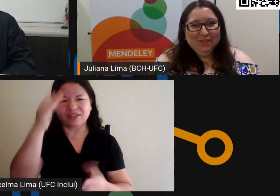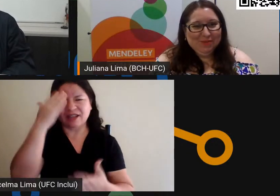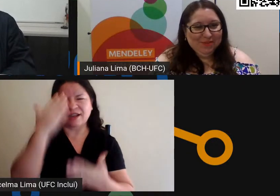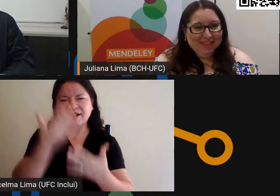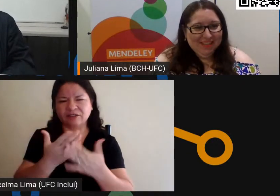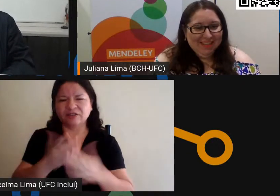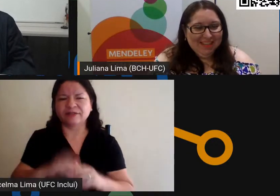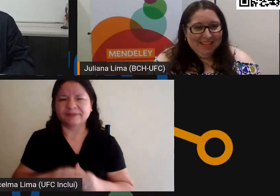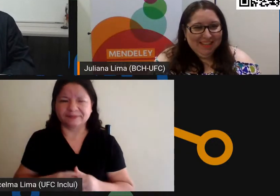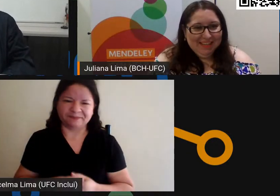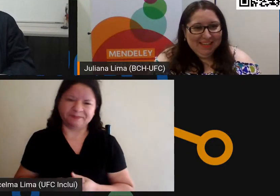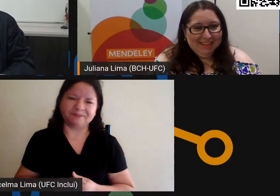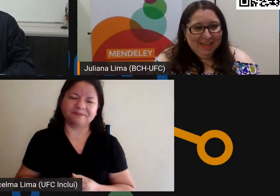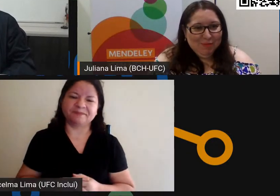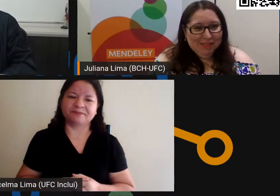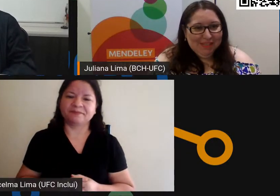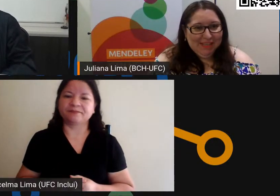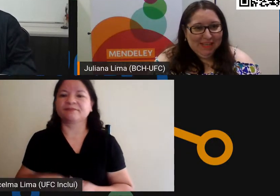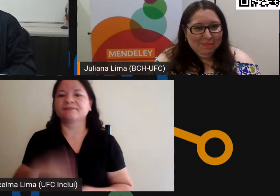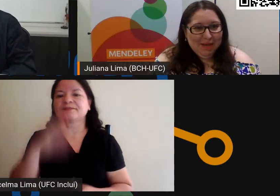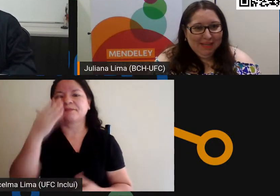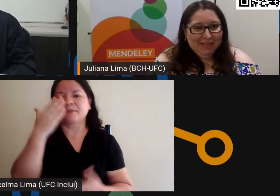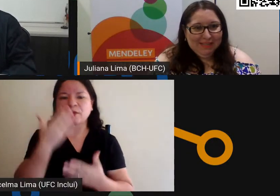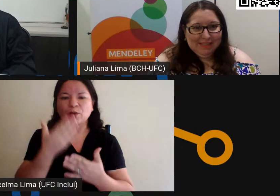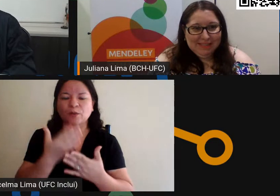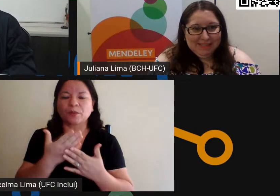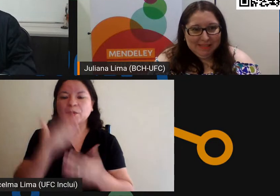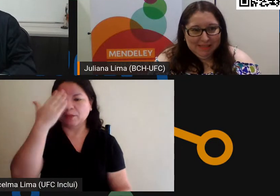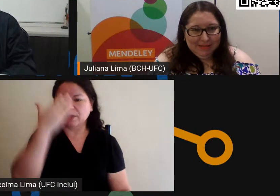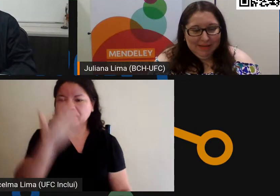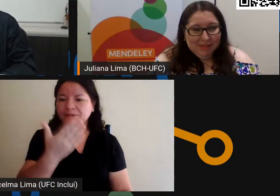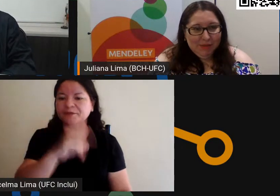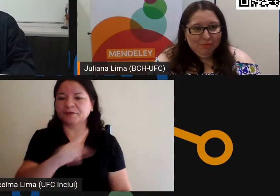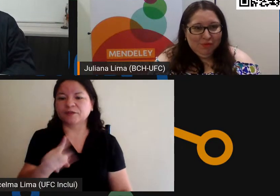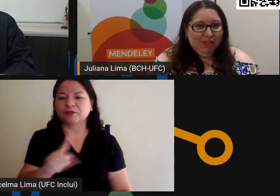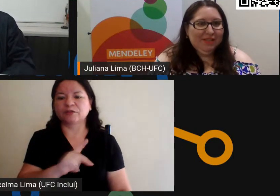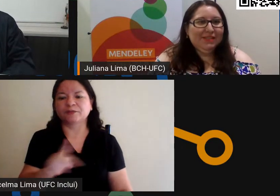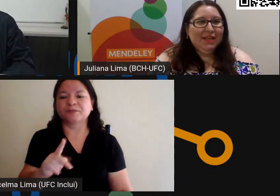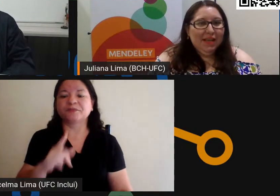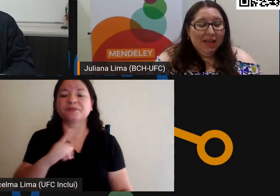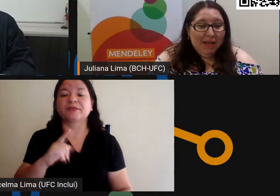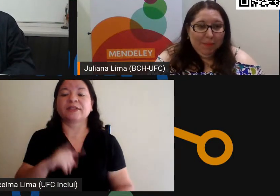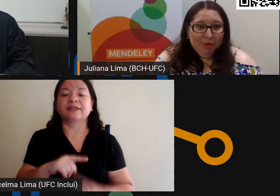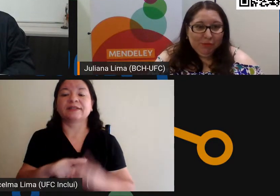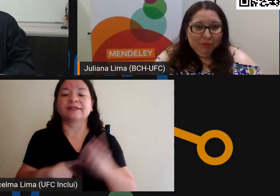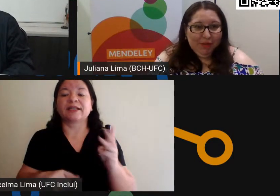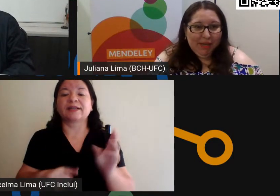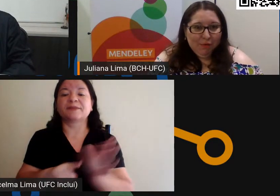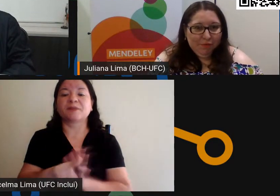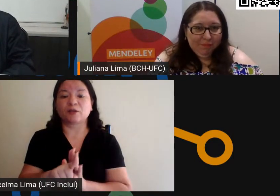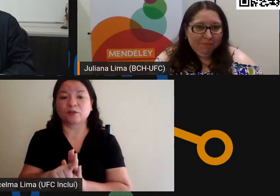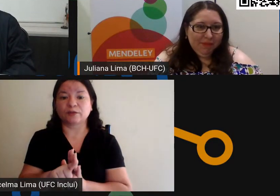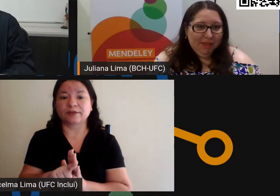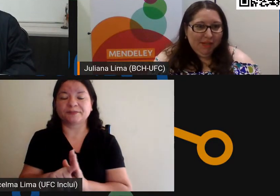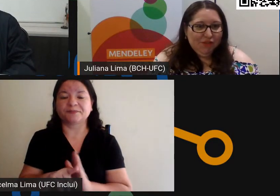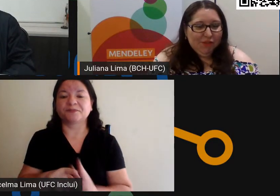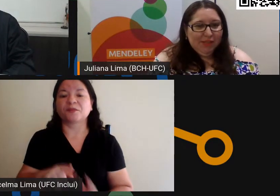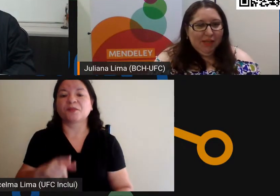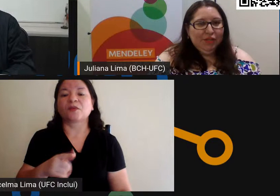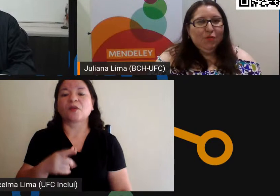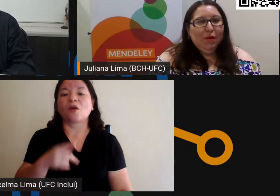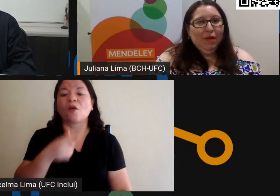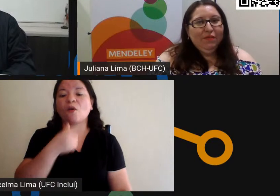Obrigada, professor. É, temos aqui mais 3 perguntinhas. A pergunta do Kelvin,